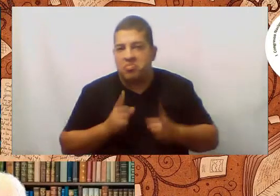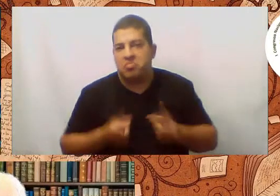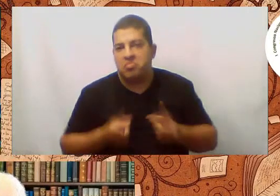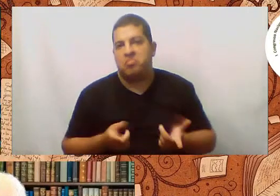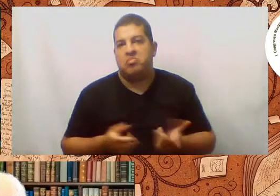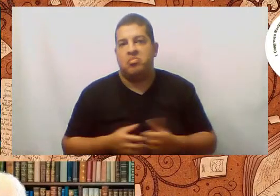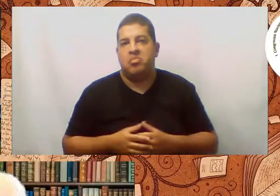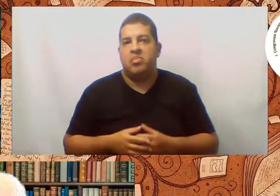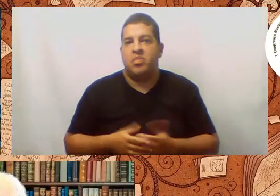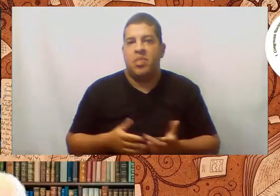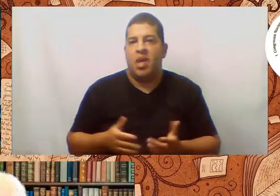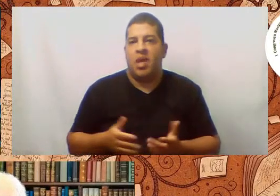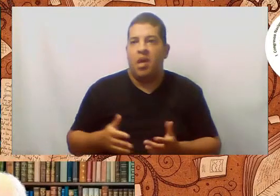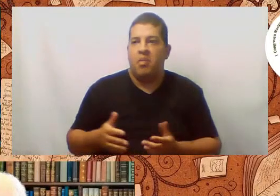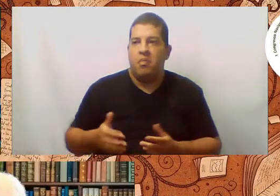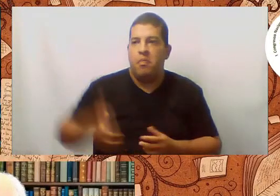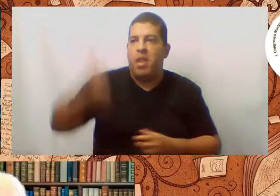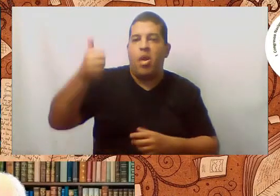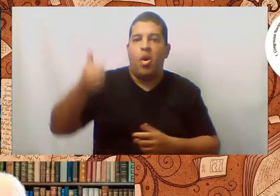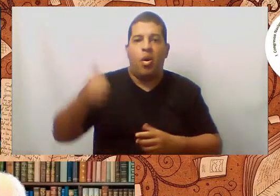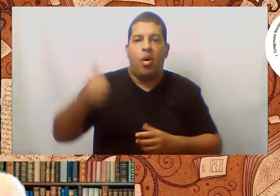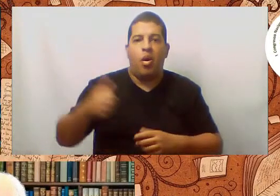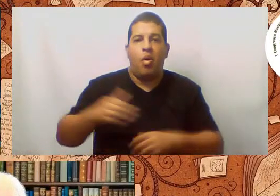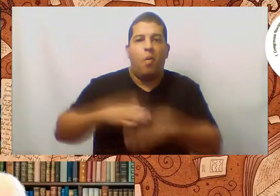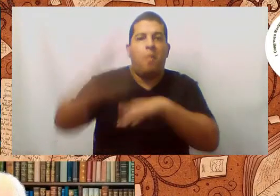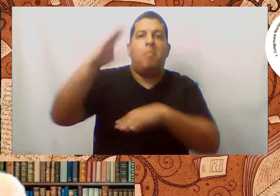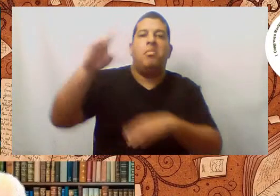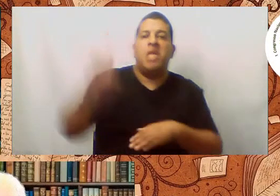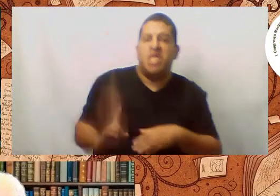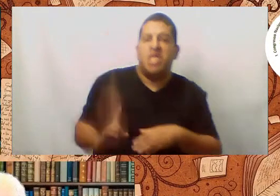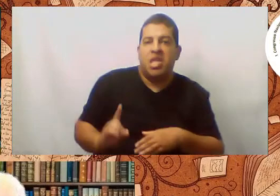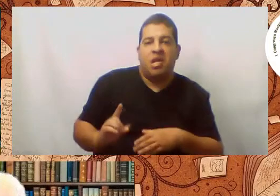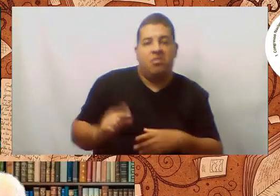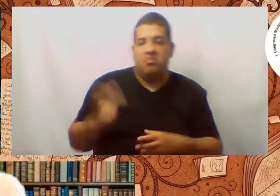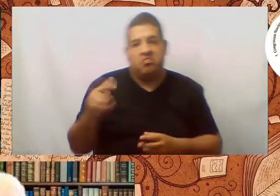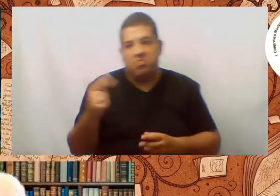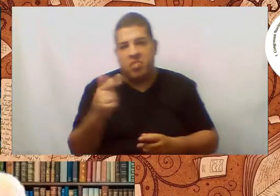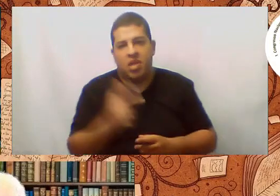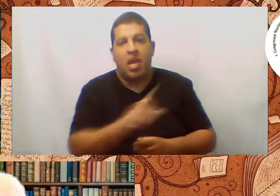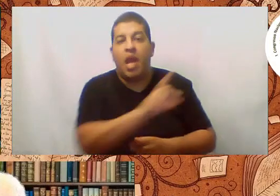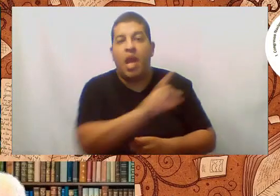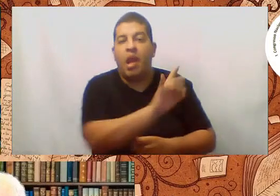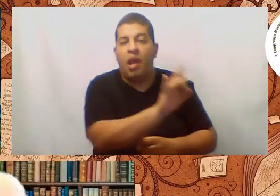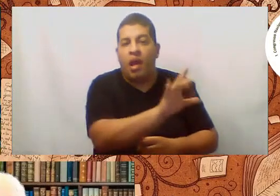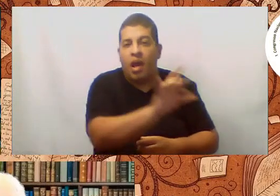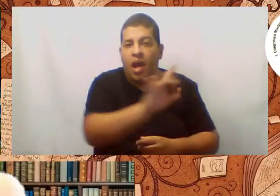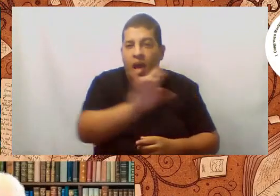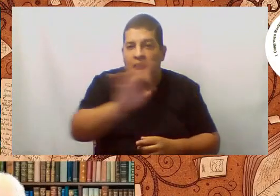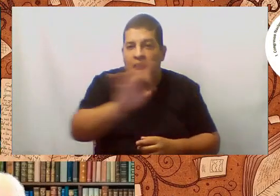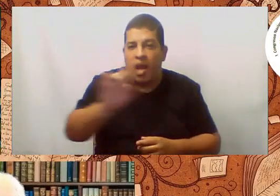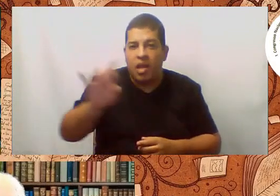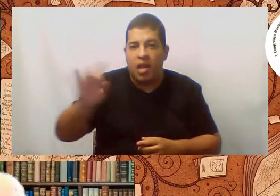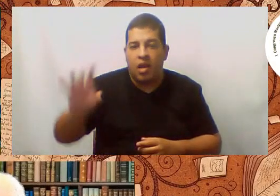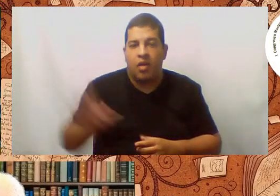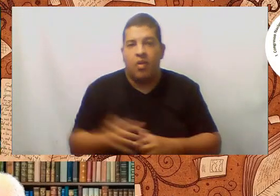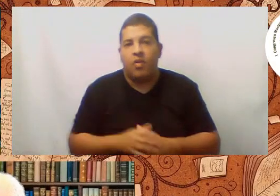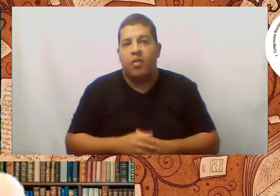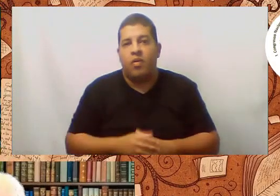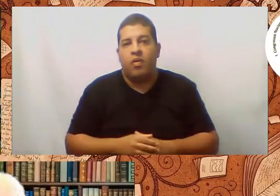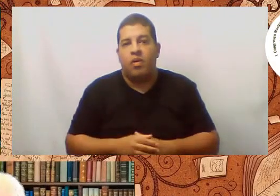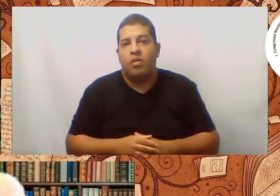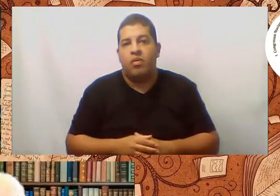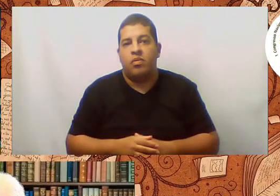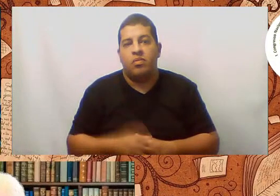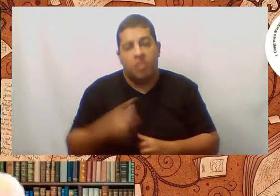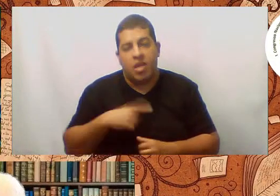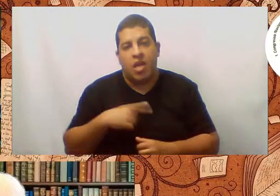considerar como tendo mais direitos do que os demais. Então, eu acho que cada um, né, a gente está colocado diante de uma possibilidade,